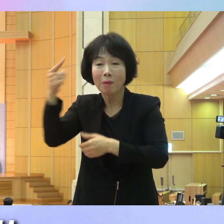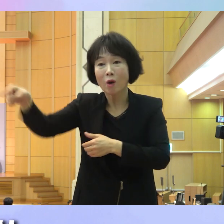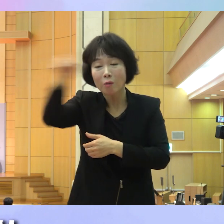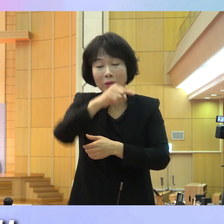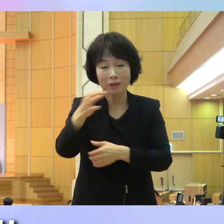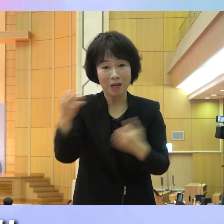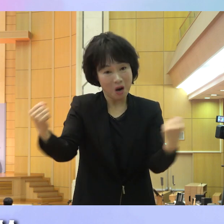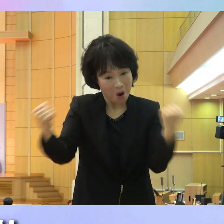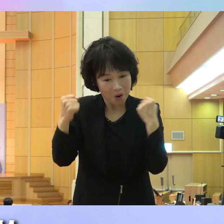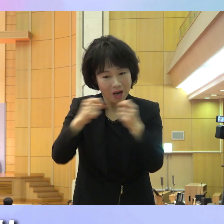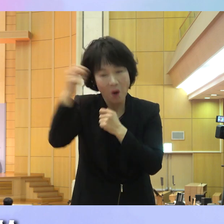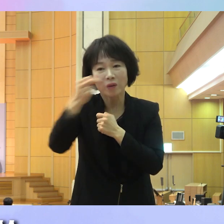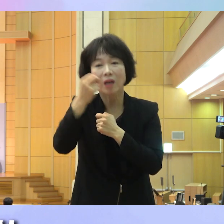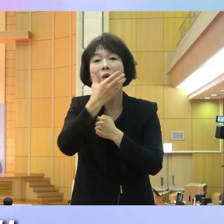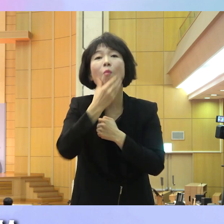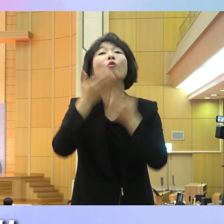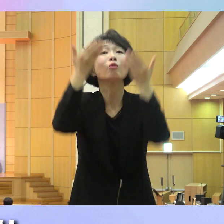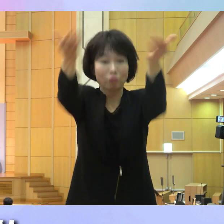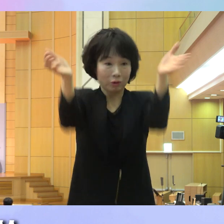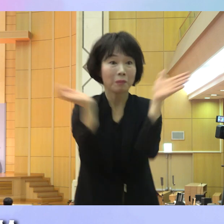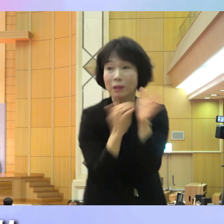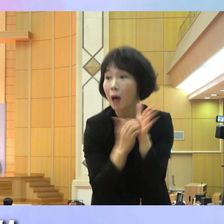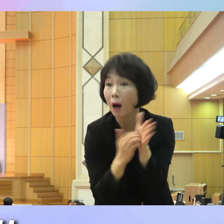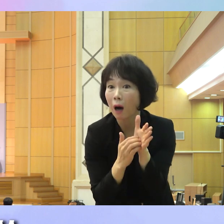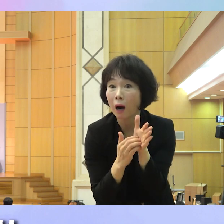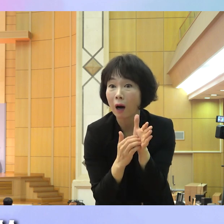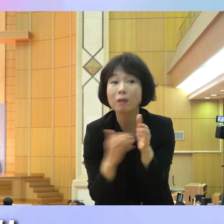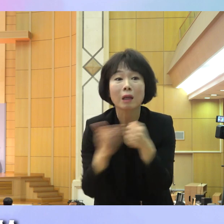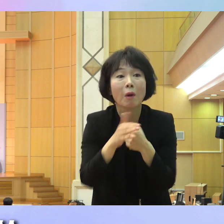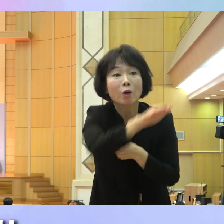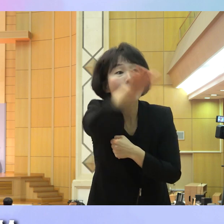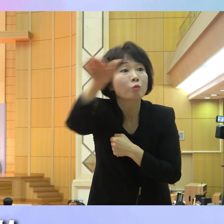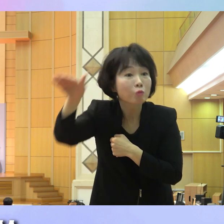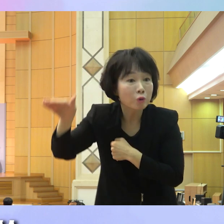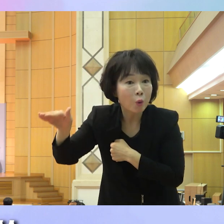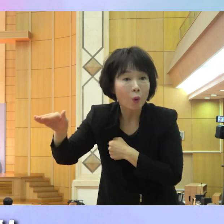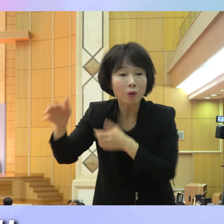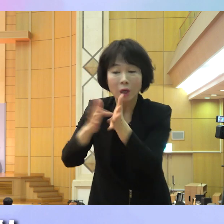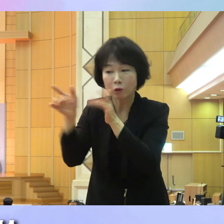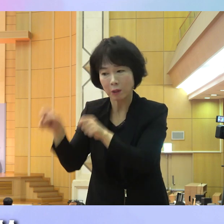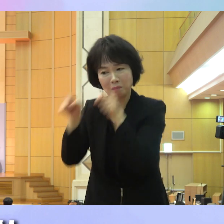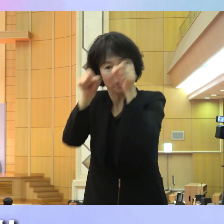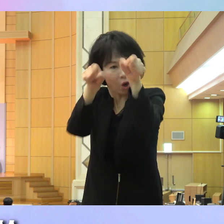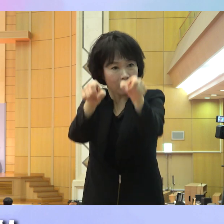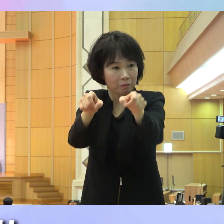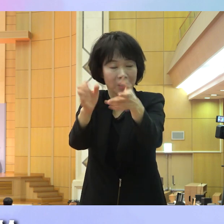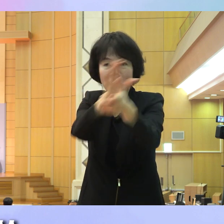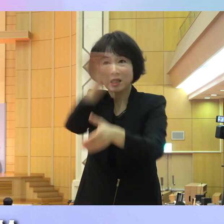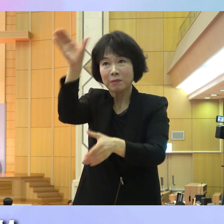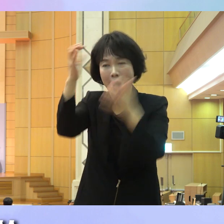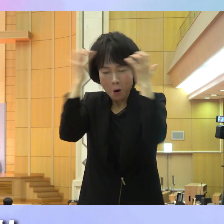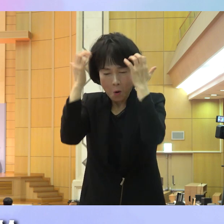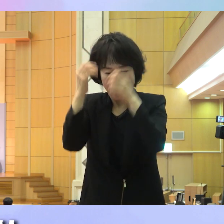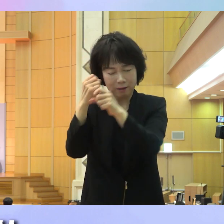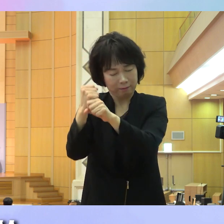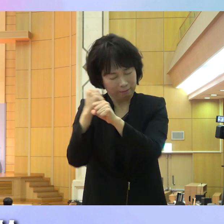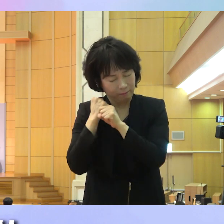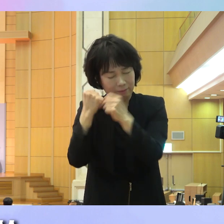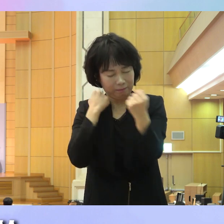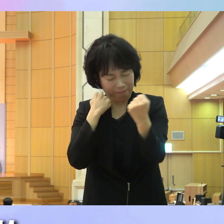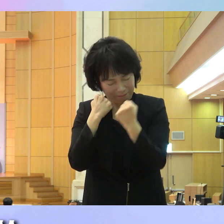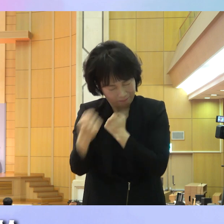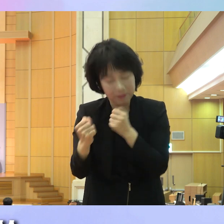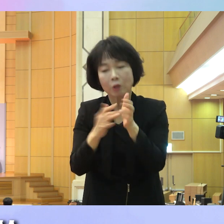주셨는데, 우리도 십자가 지고 주님을 따라가는 말이 있어요. 십자가 지지 않고 주님을 따라가면 합당치 않다고